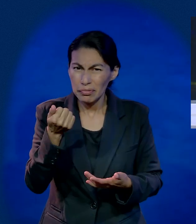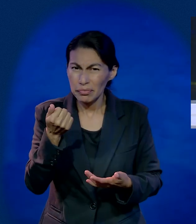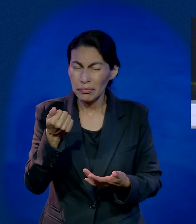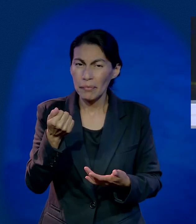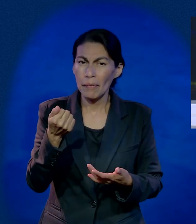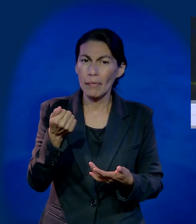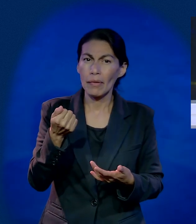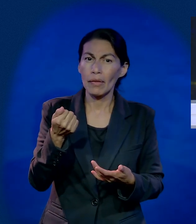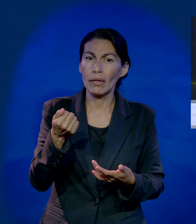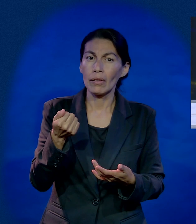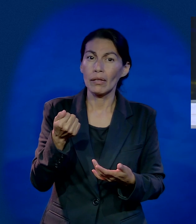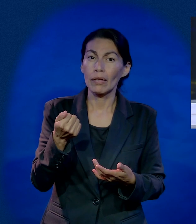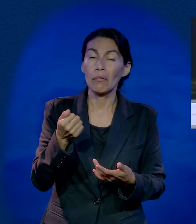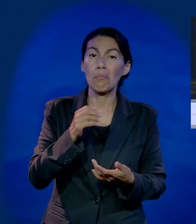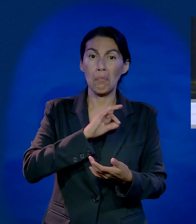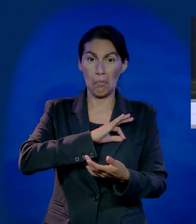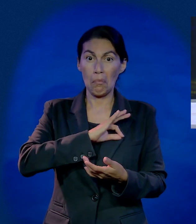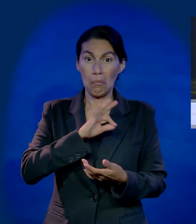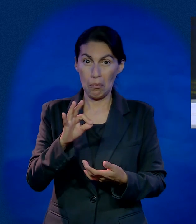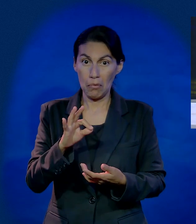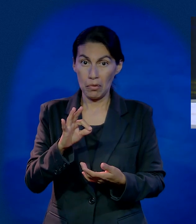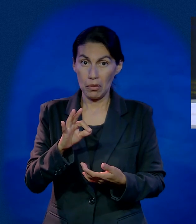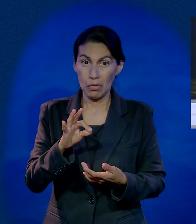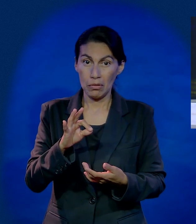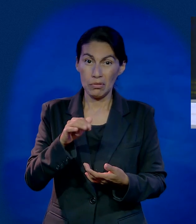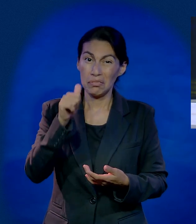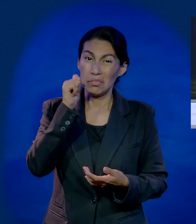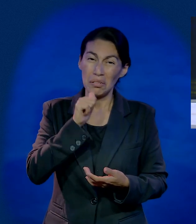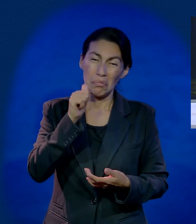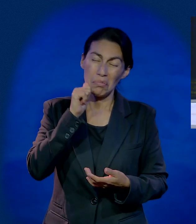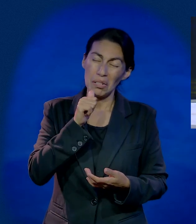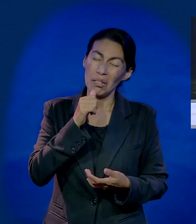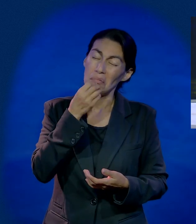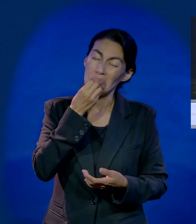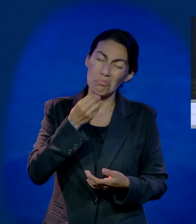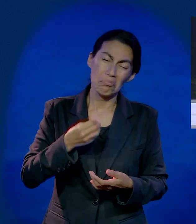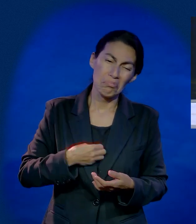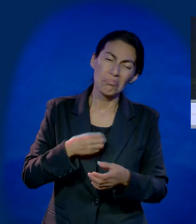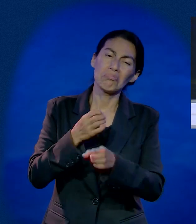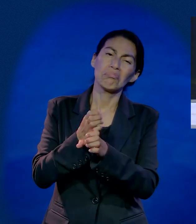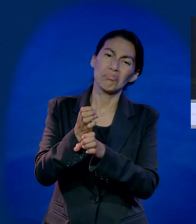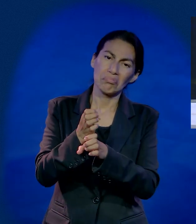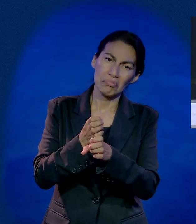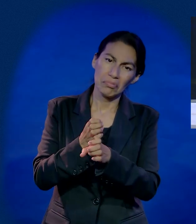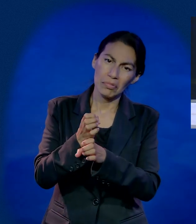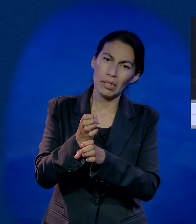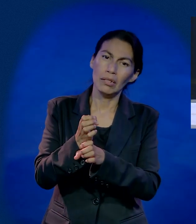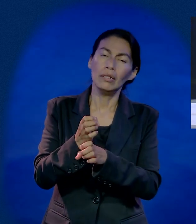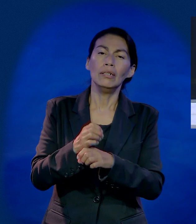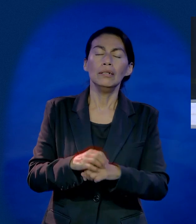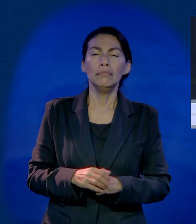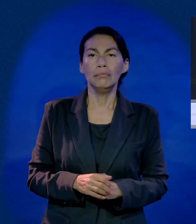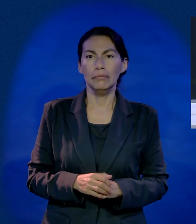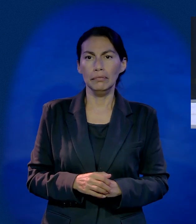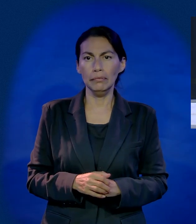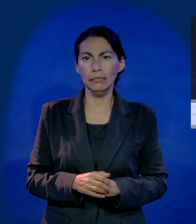libertad, aún con la posibilidad en la mano, siempre será un